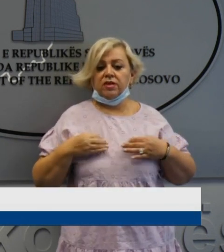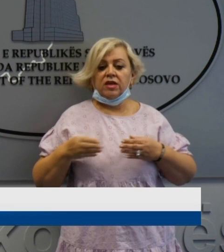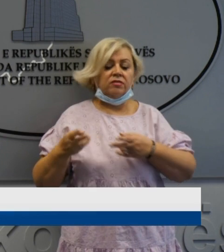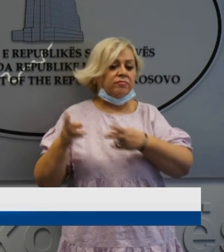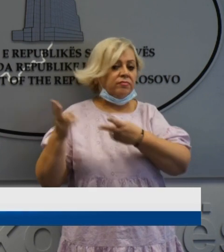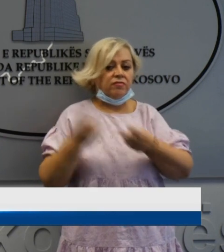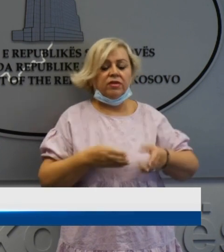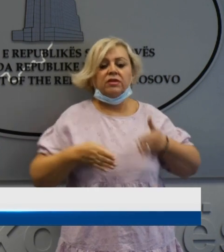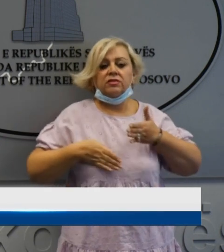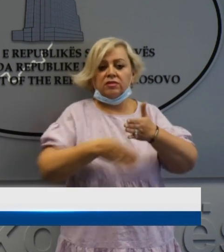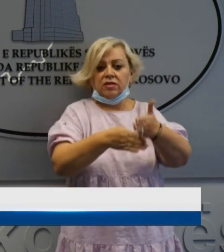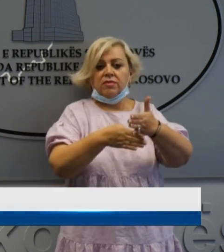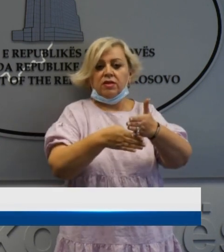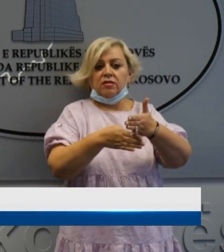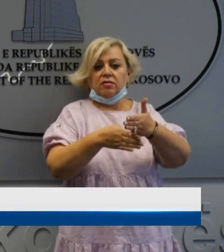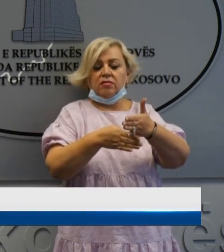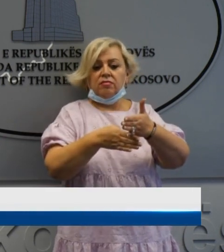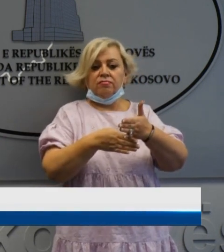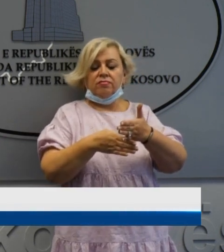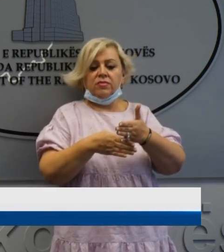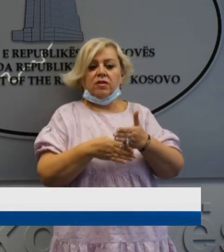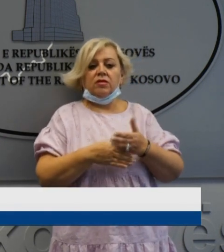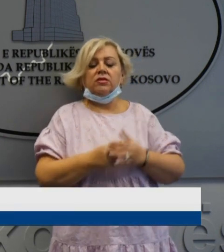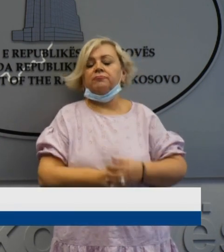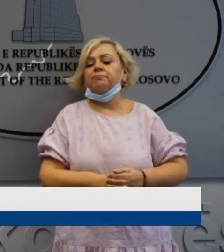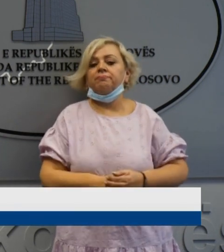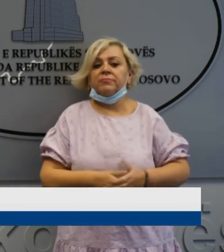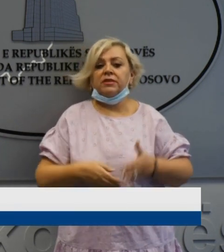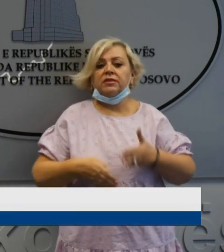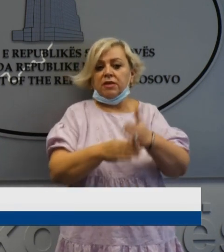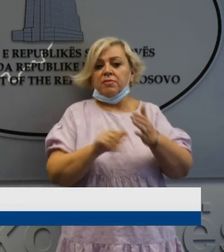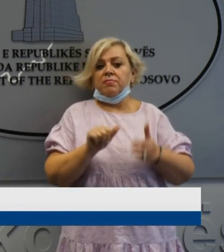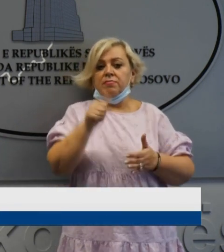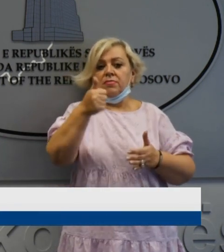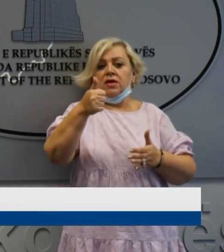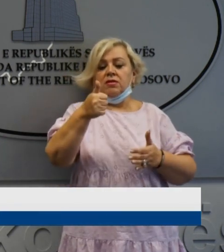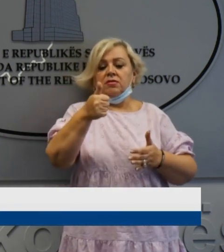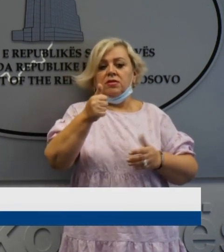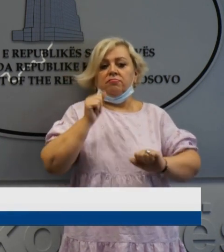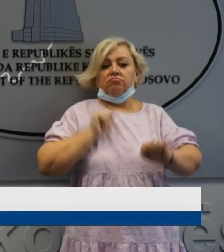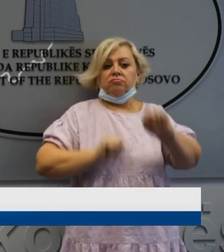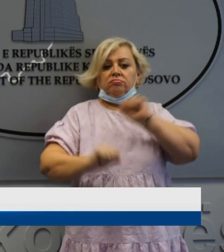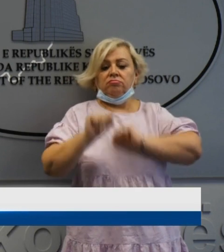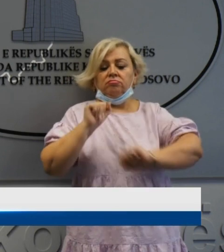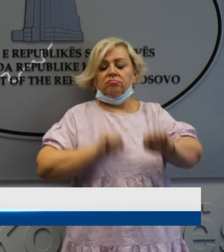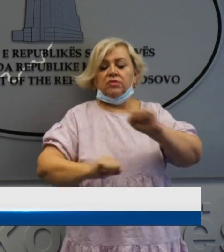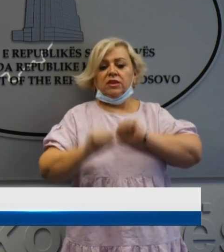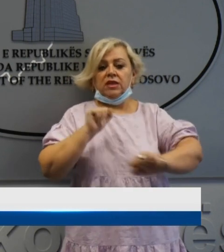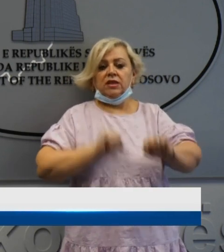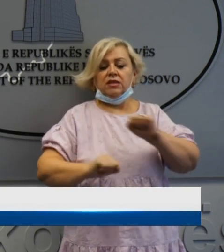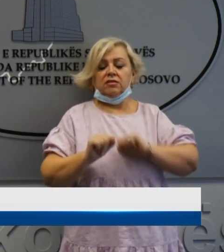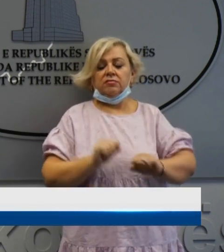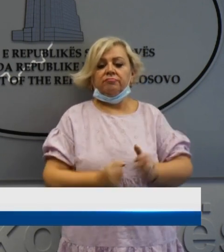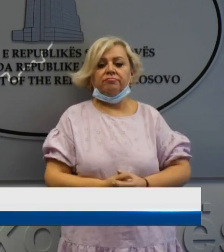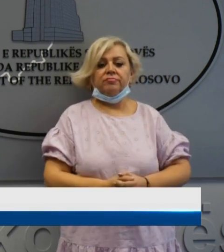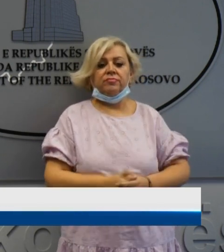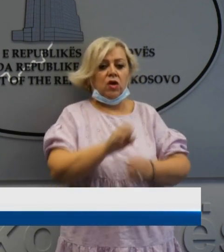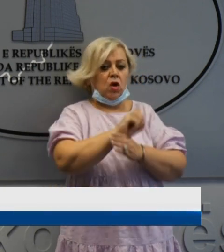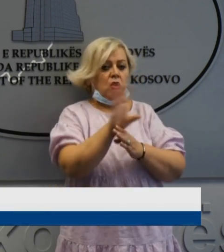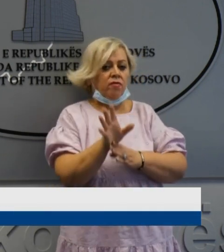ndihmë kujdesit parësorë shëndetësorë si porta e parë apo fronti i parë i betejës në këtë betejë